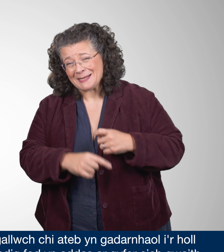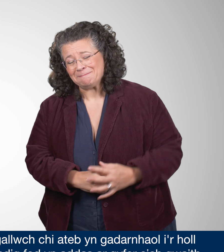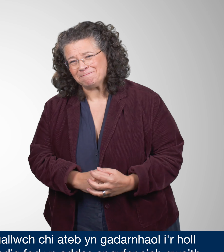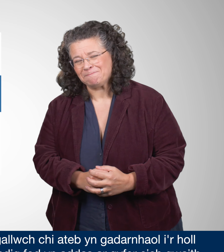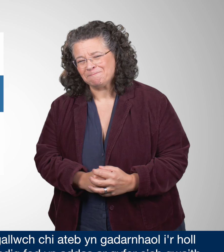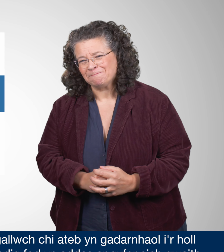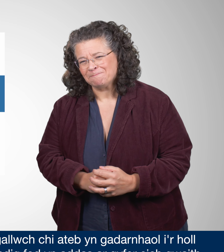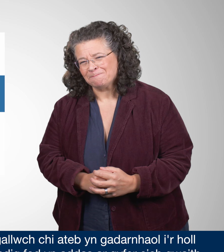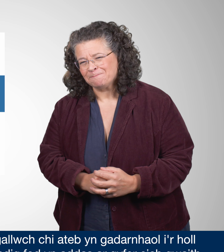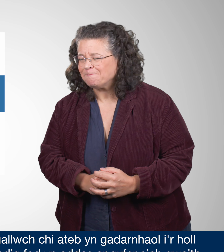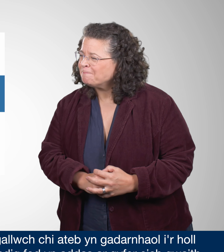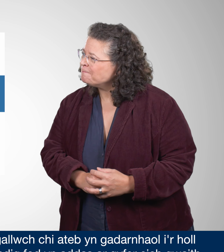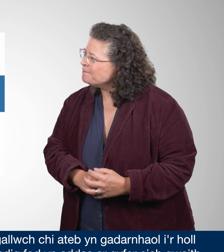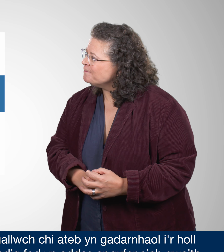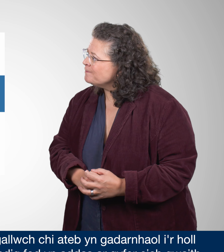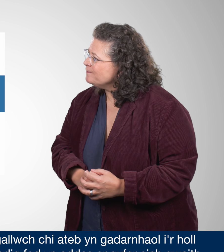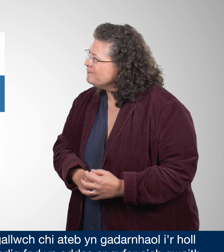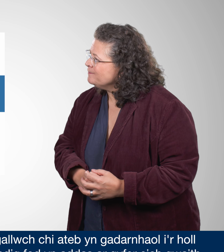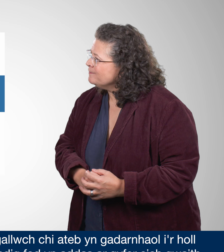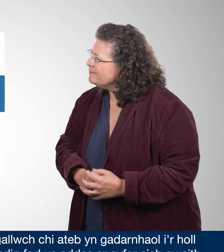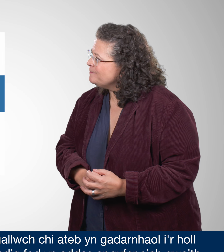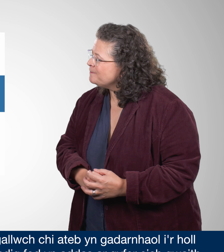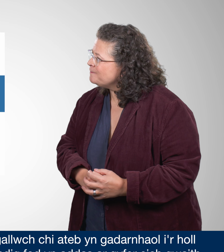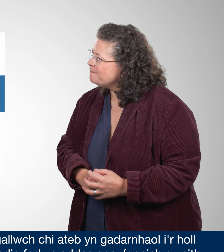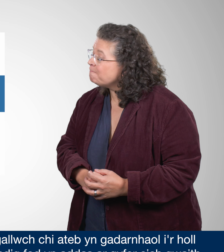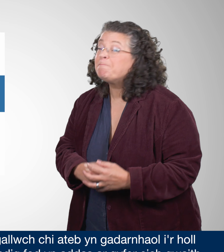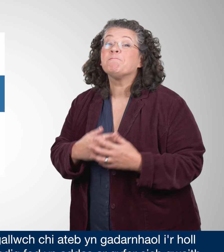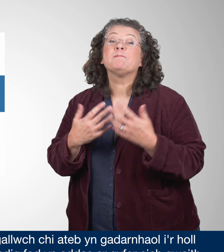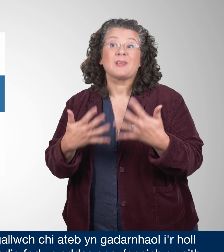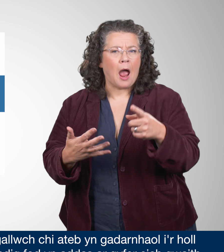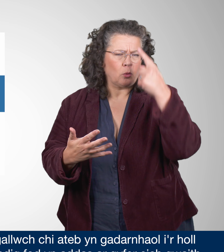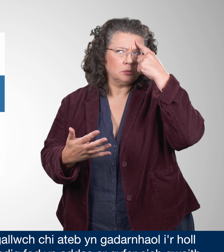A dyma'r rhestr wirio eto i'ch atgoffa.